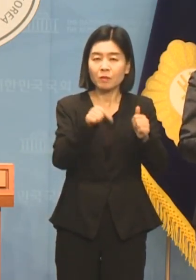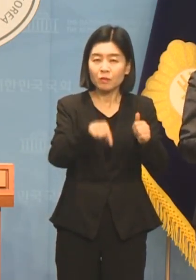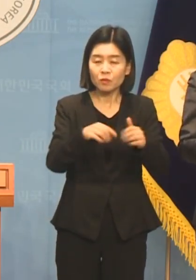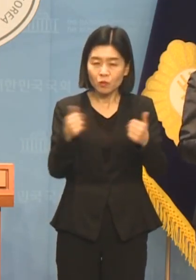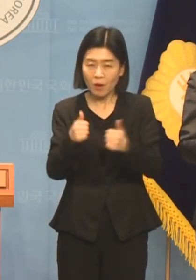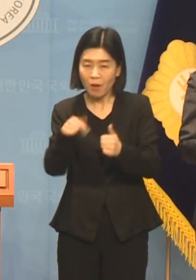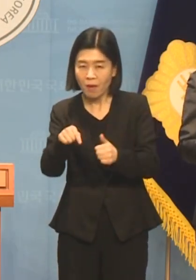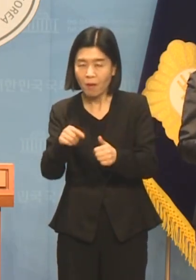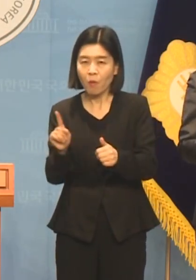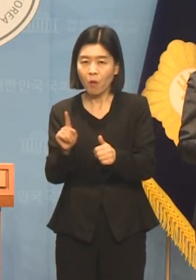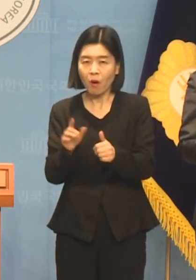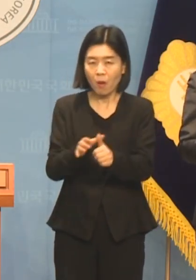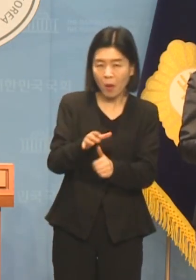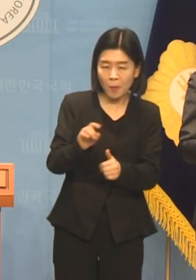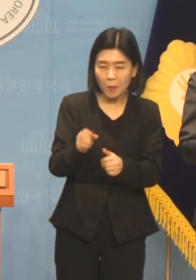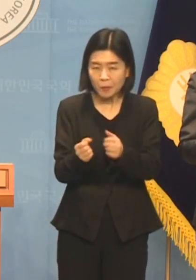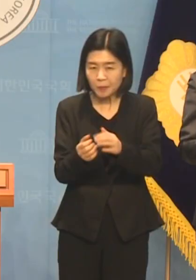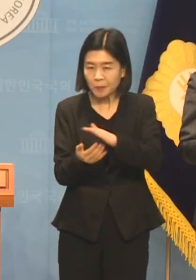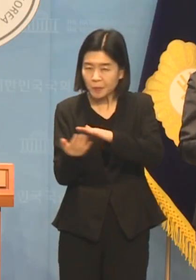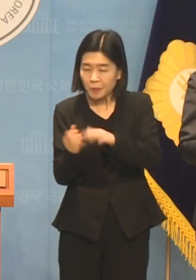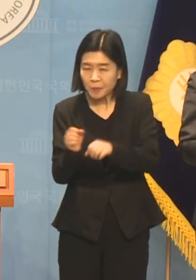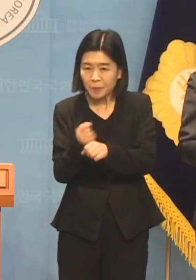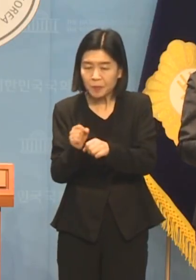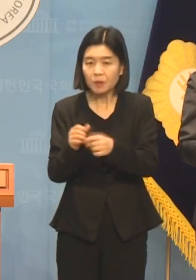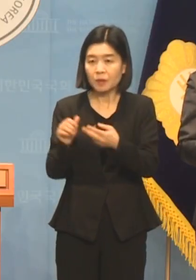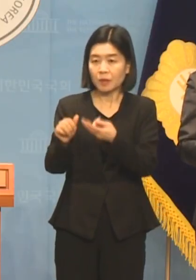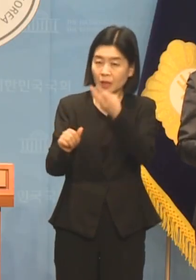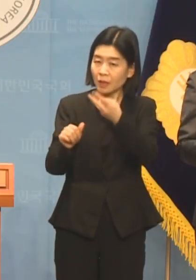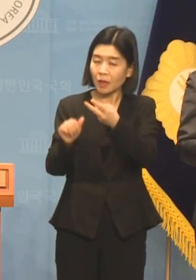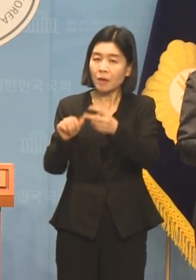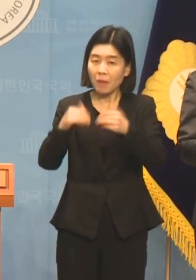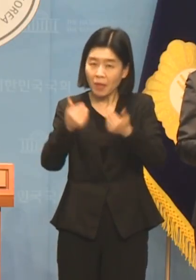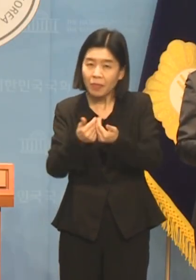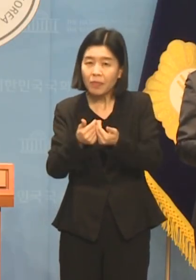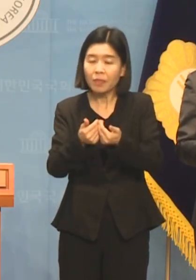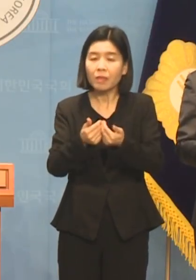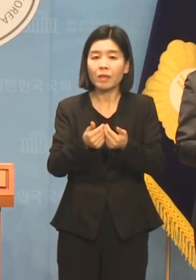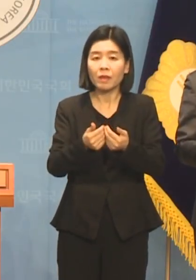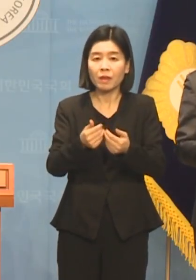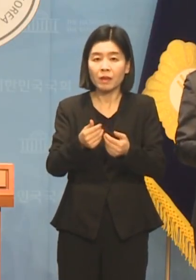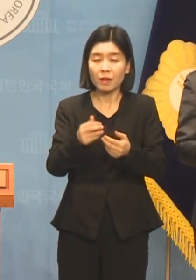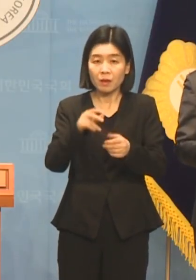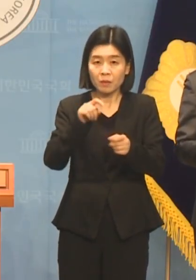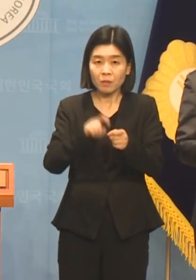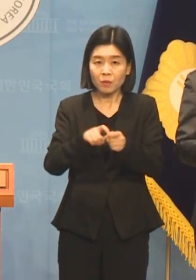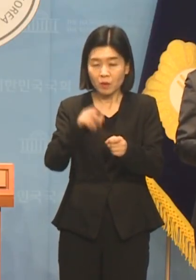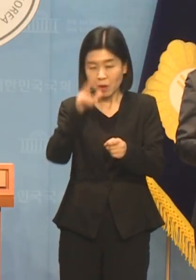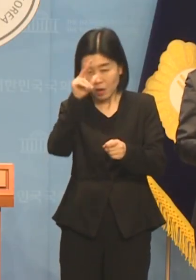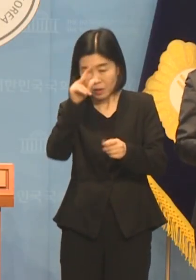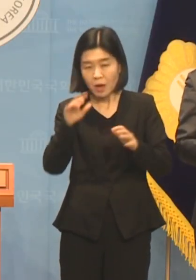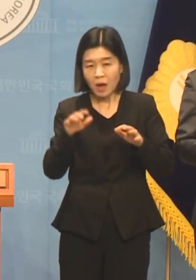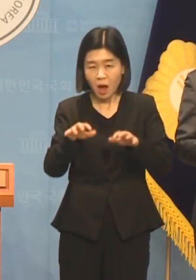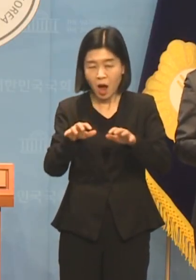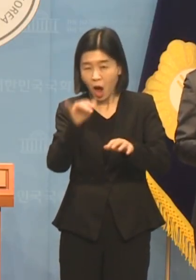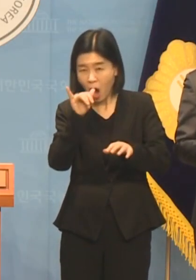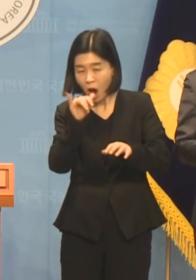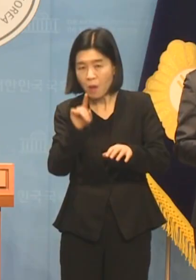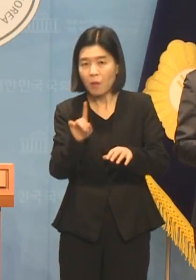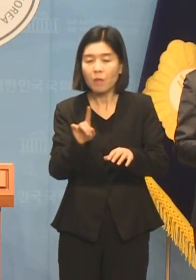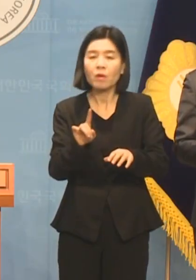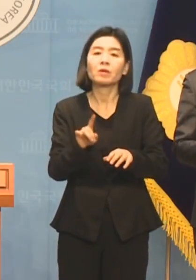모의와 폭력 조장글과 탄핵 반대 집회 현장에 투입된 경찰에 대한 허위 사실도 끊임없이 재생산되고